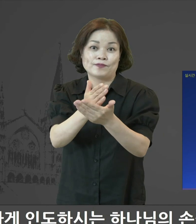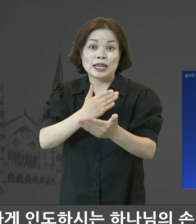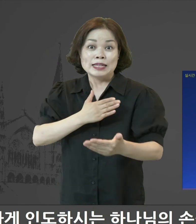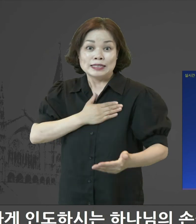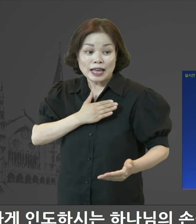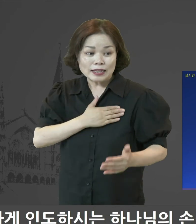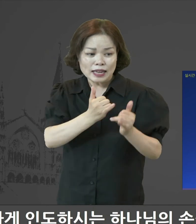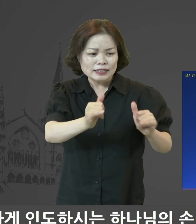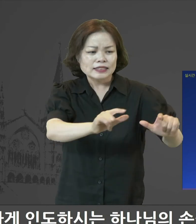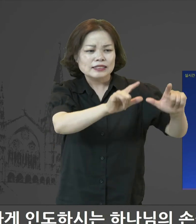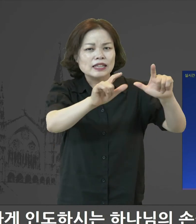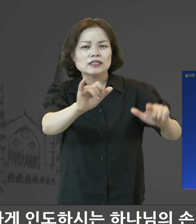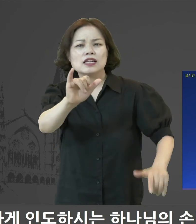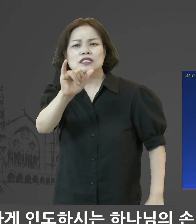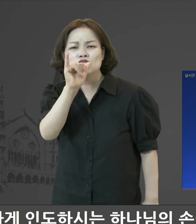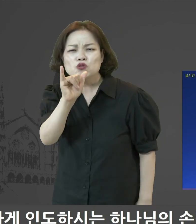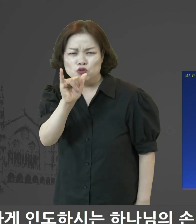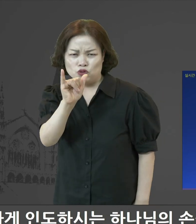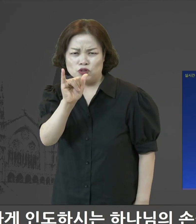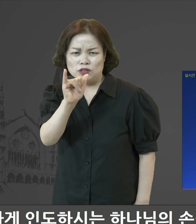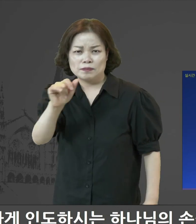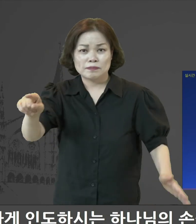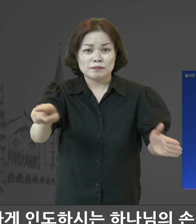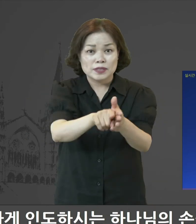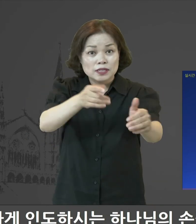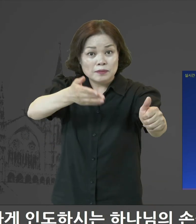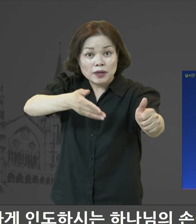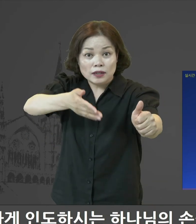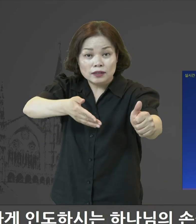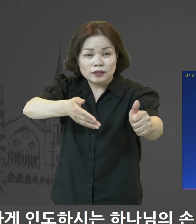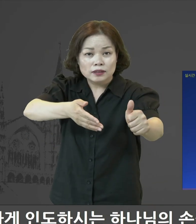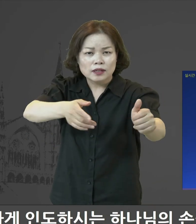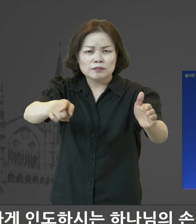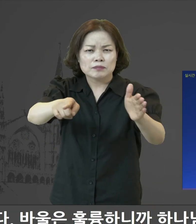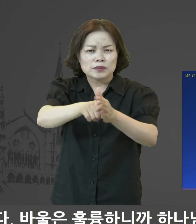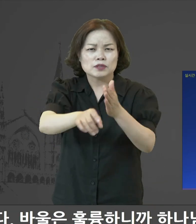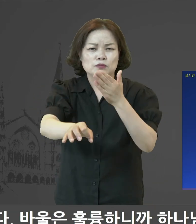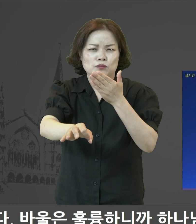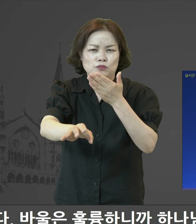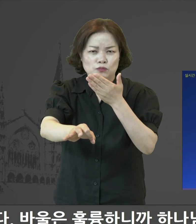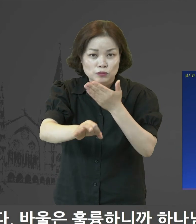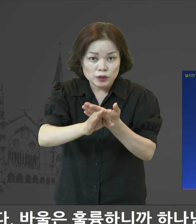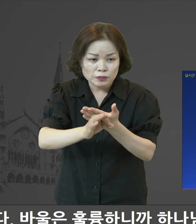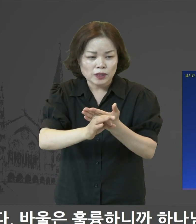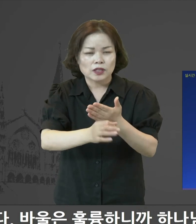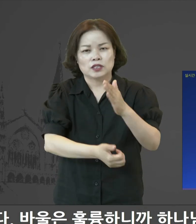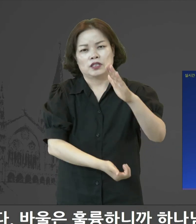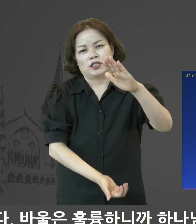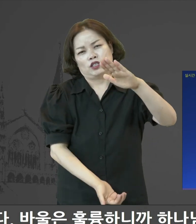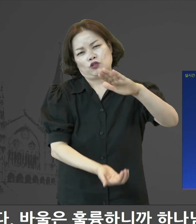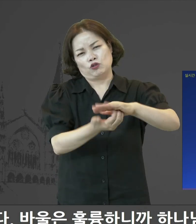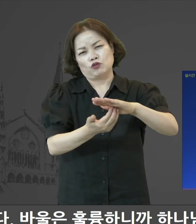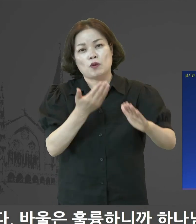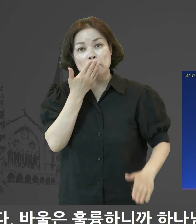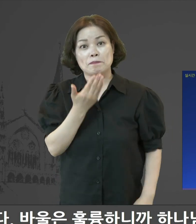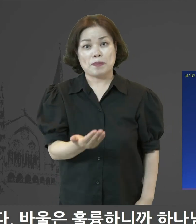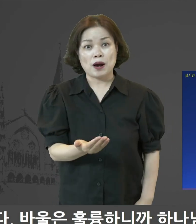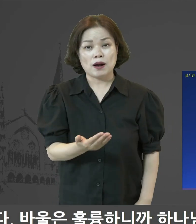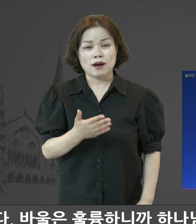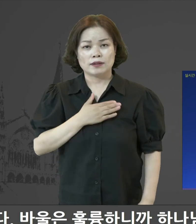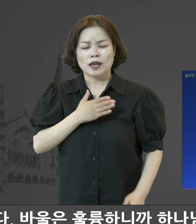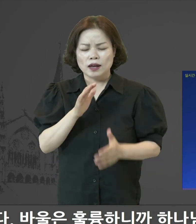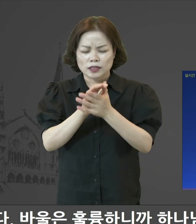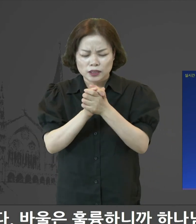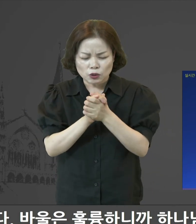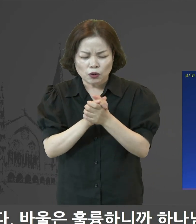나의 인생에도 있을 수 있는 줄로 믿으시기 바랍니다. 믿으신 분들에게 그렇게 이루어질 줄로 믿습니다. 또 내가